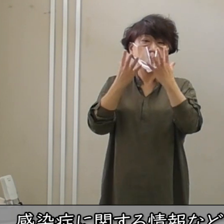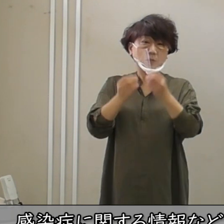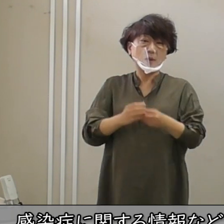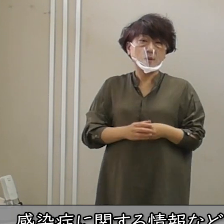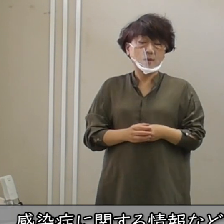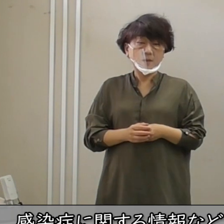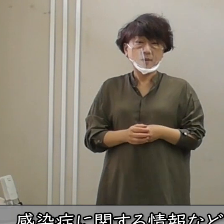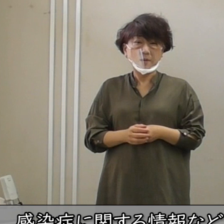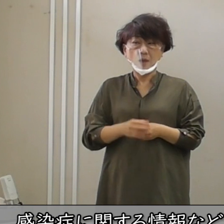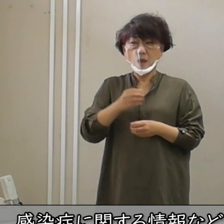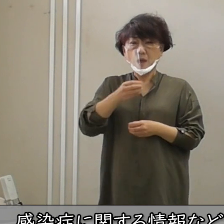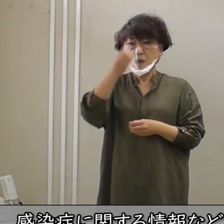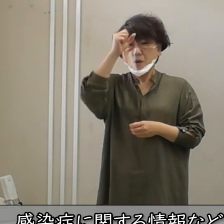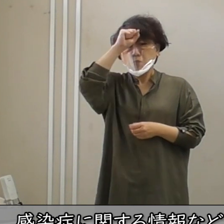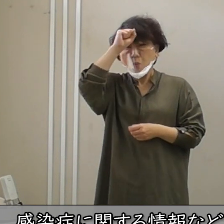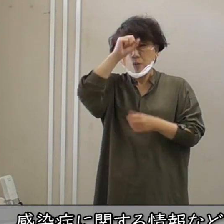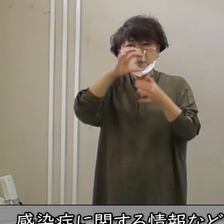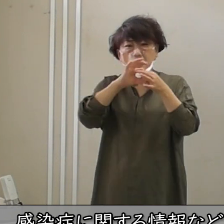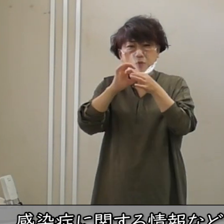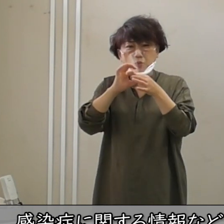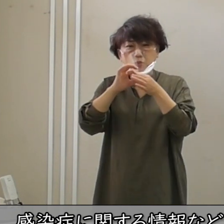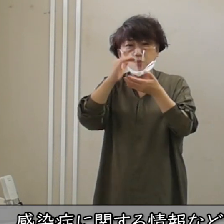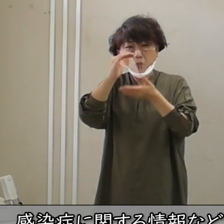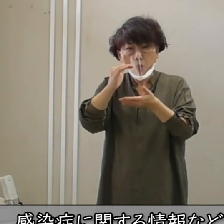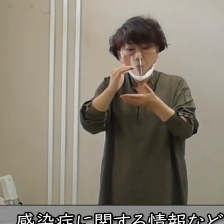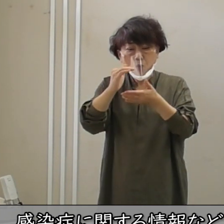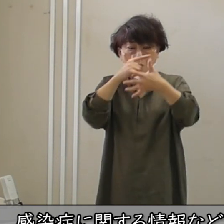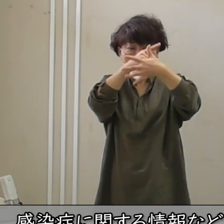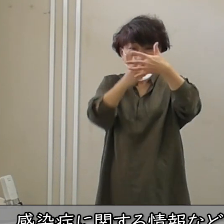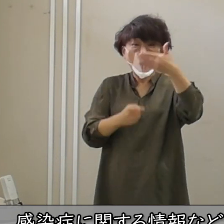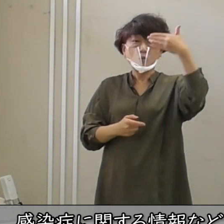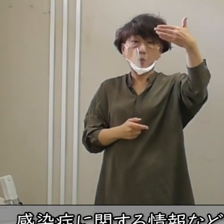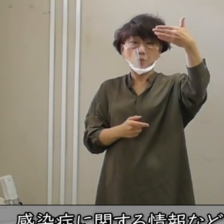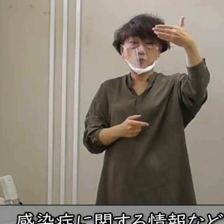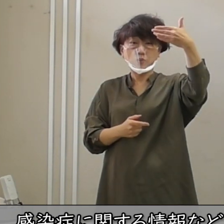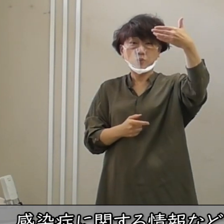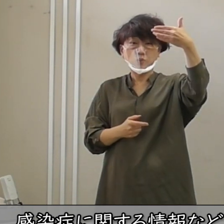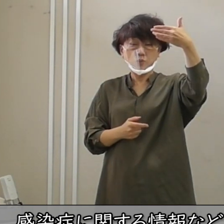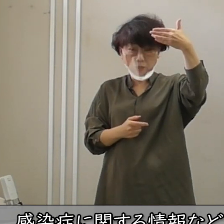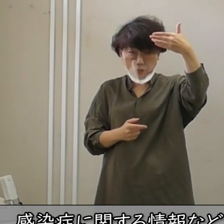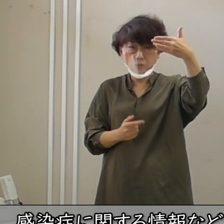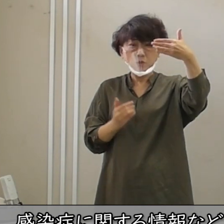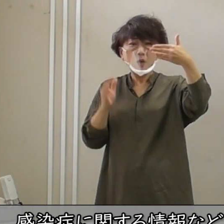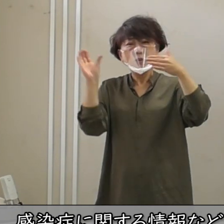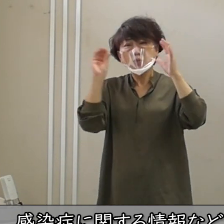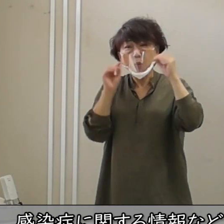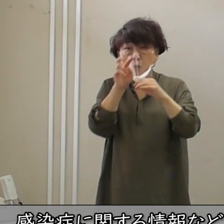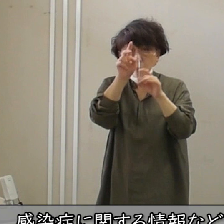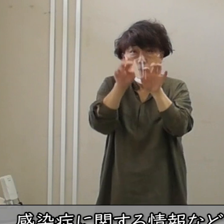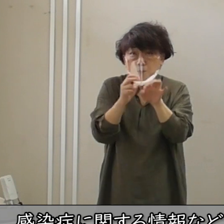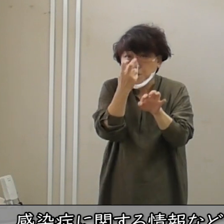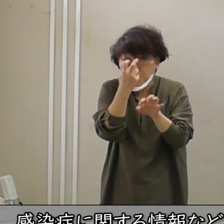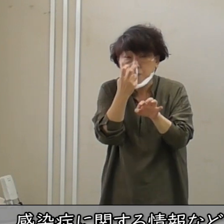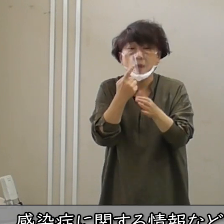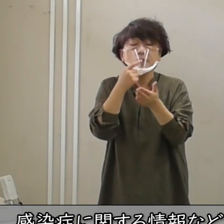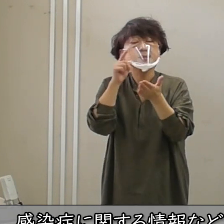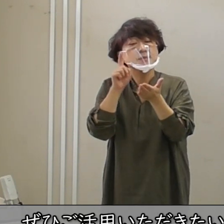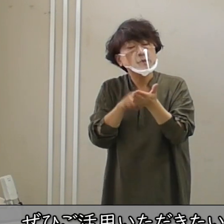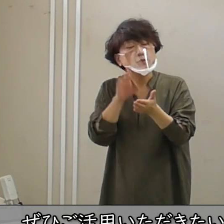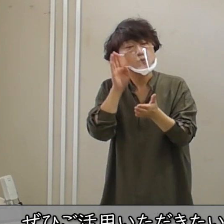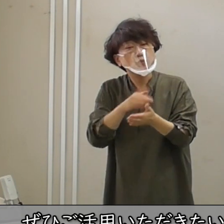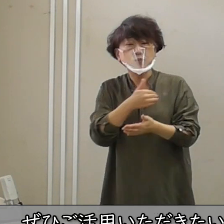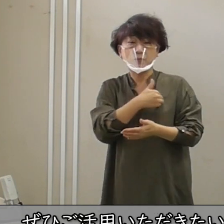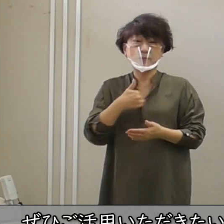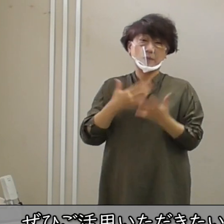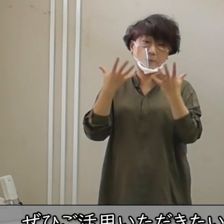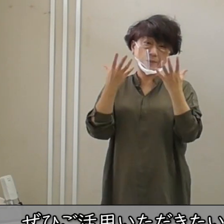症に関する情報などを9つのカテゴリーに分類し必要な情報が検索しやすくなりましたので